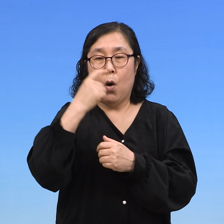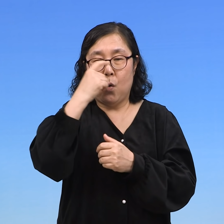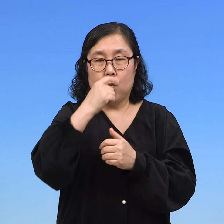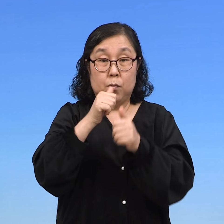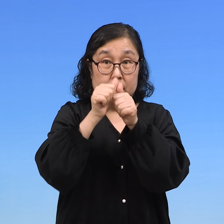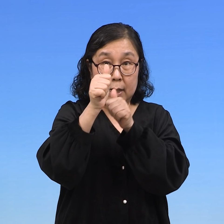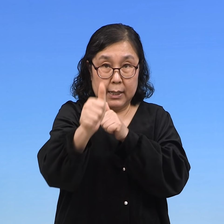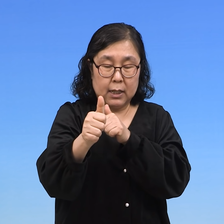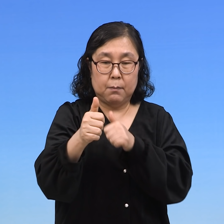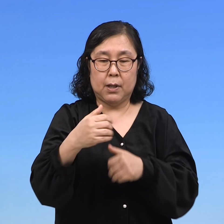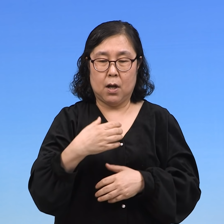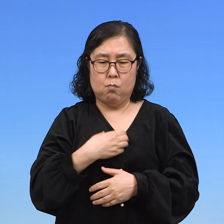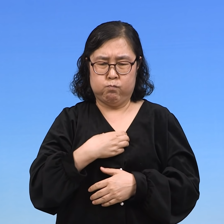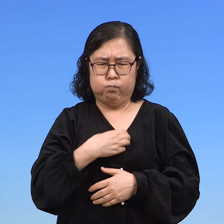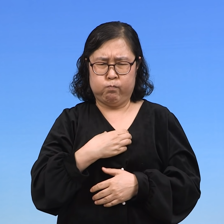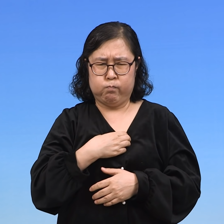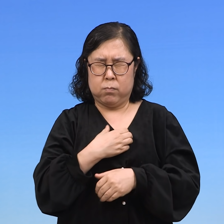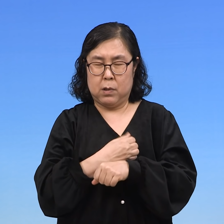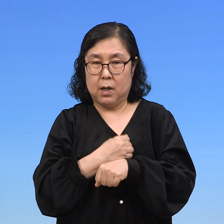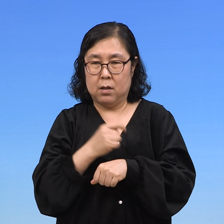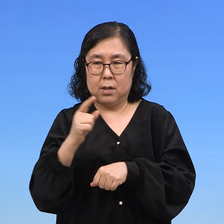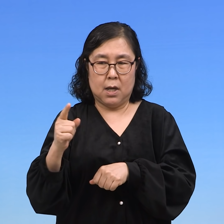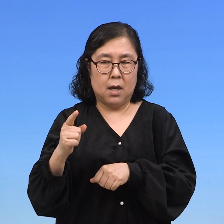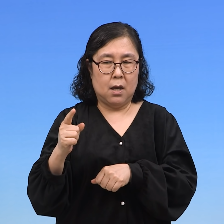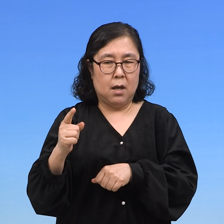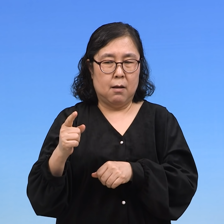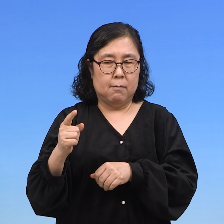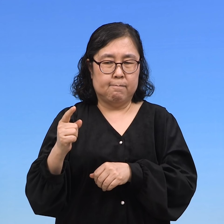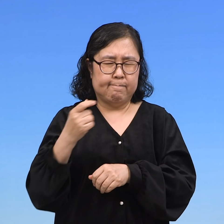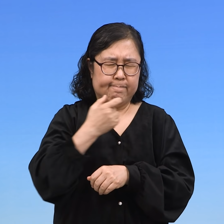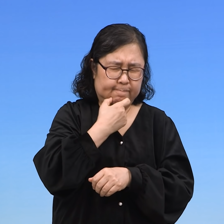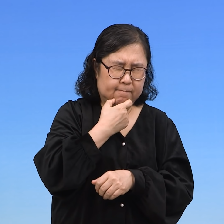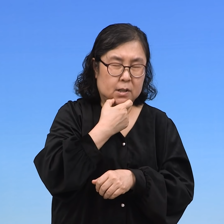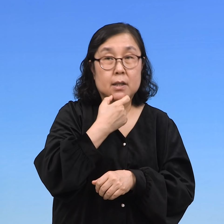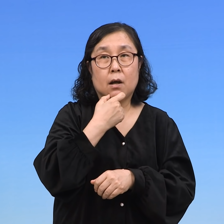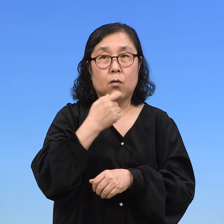위협을 느끼면 이제 견제 들어가는 거 아닙니까 안 세우고